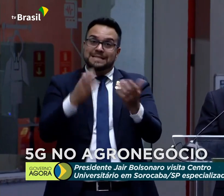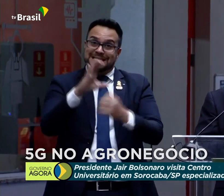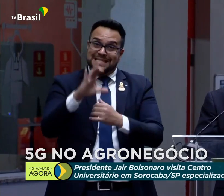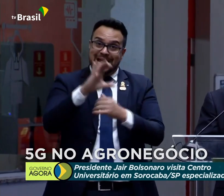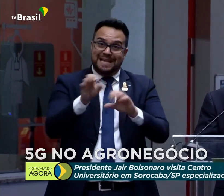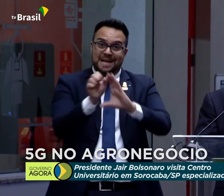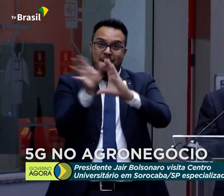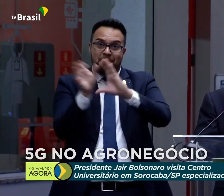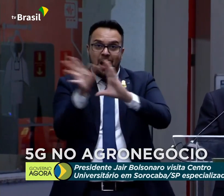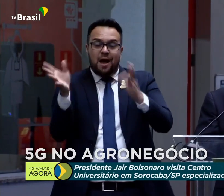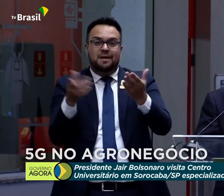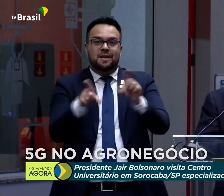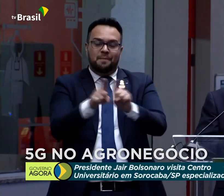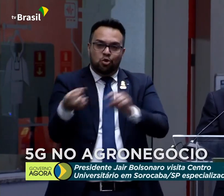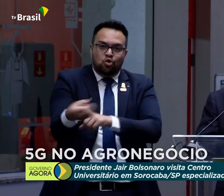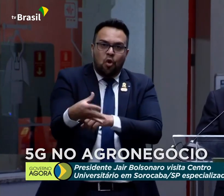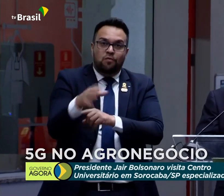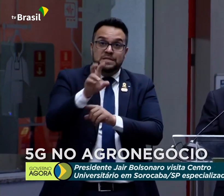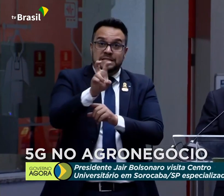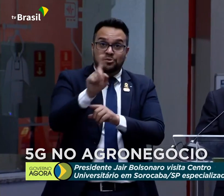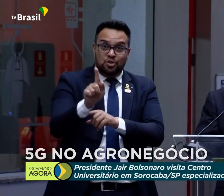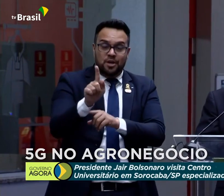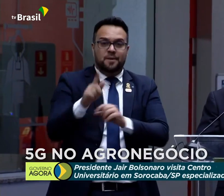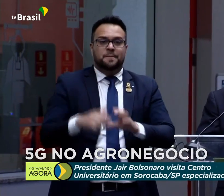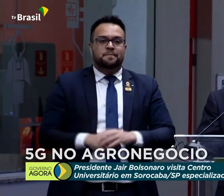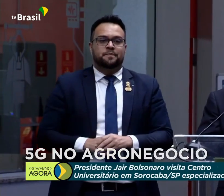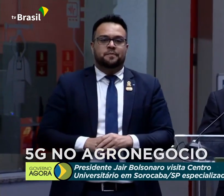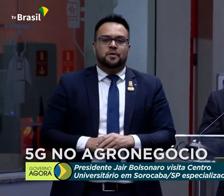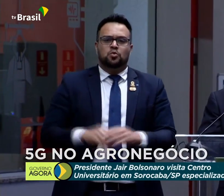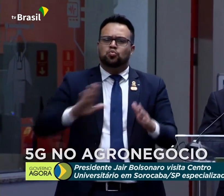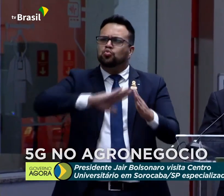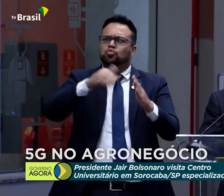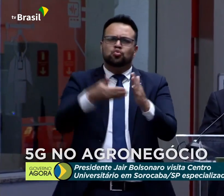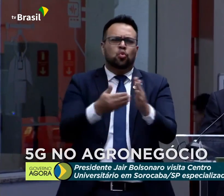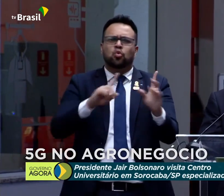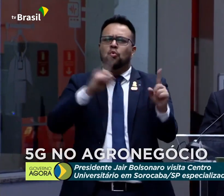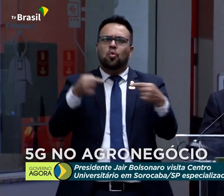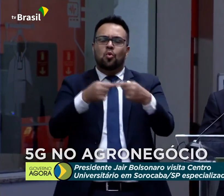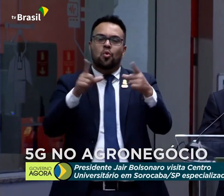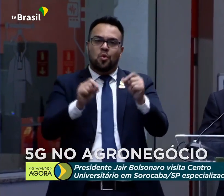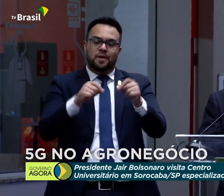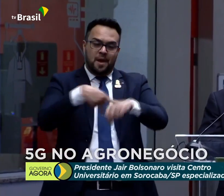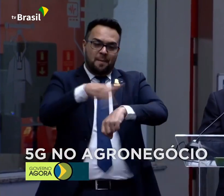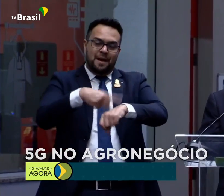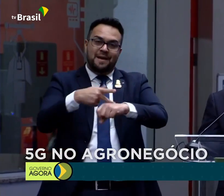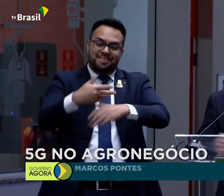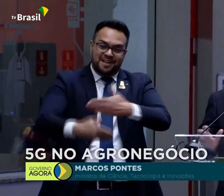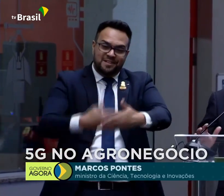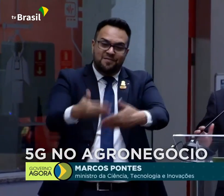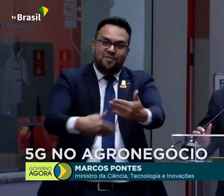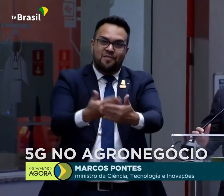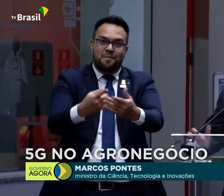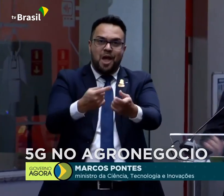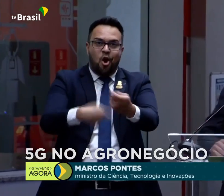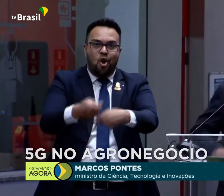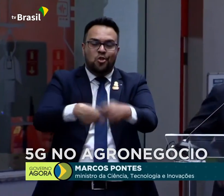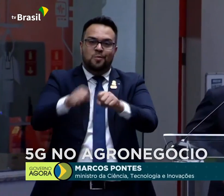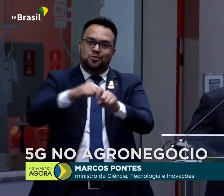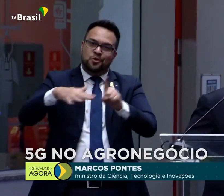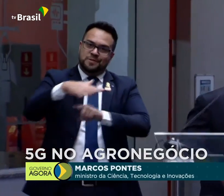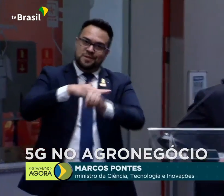tecnologia, a inovação, o 5G, e tudo o que vai representar para o país, para o desenvolvimento econômico e social. Obrigado.